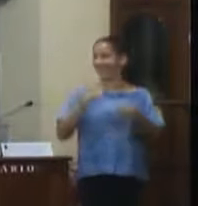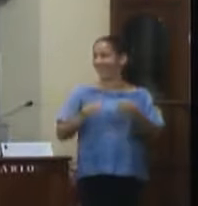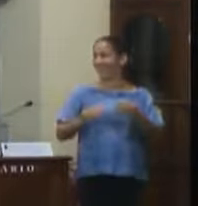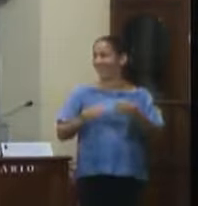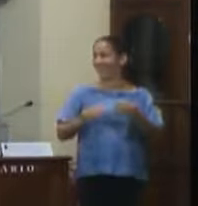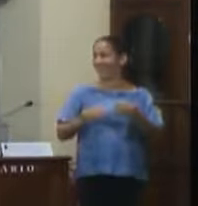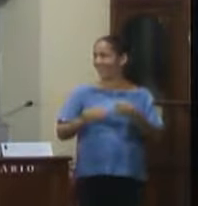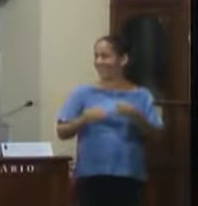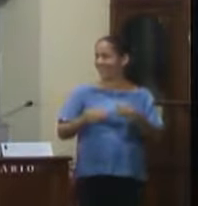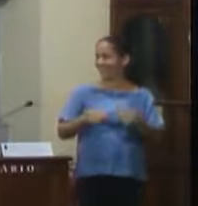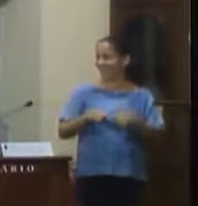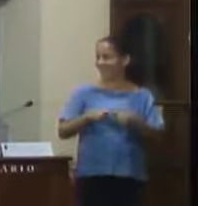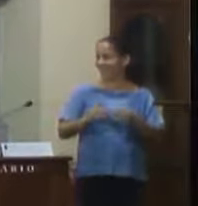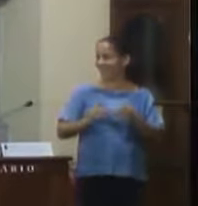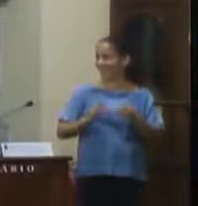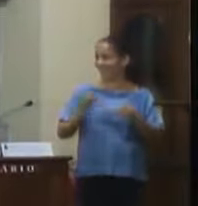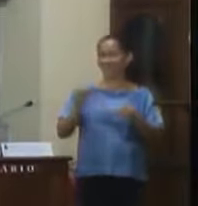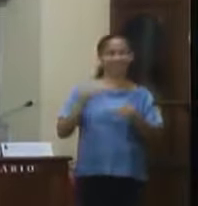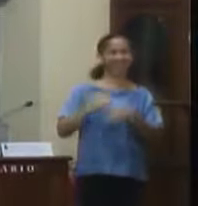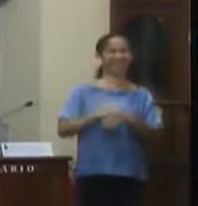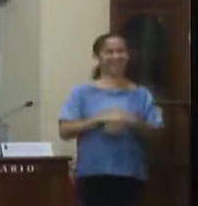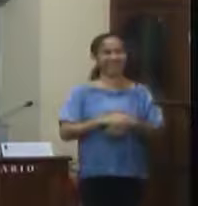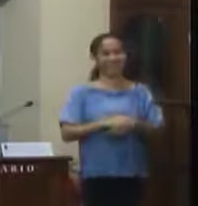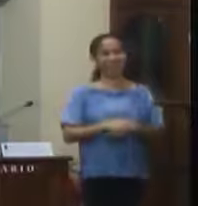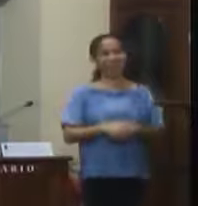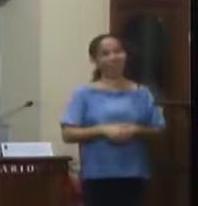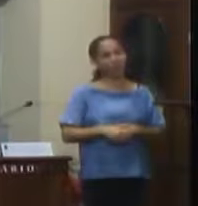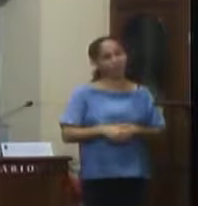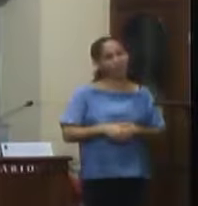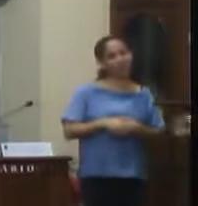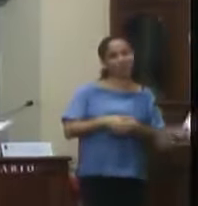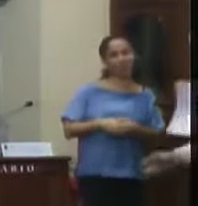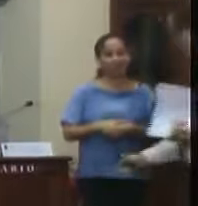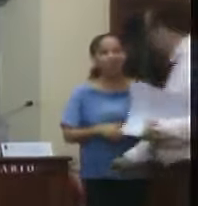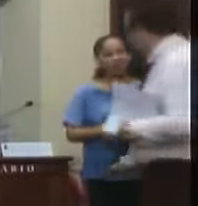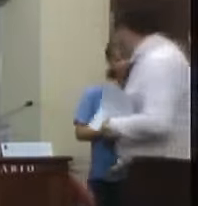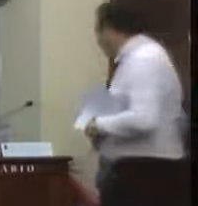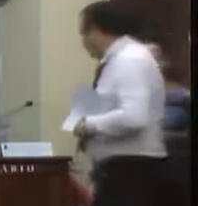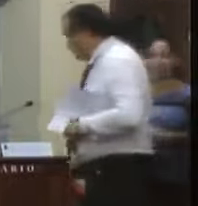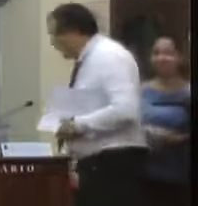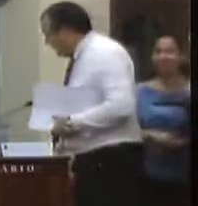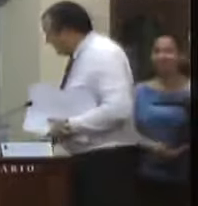Vereador Pedro não está nem sabendo o que ele está aprovando, mas ele está aprovando.